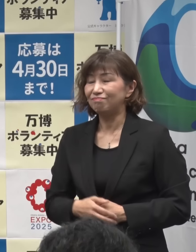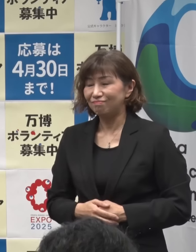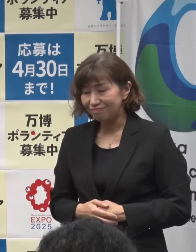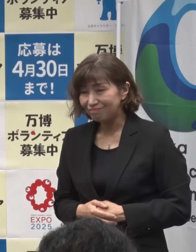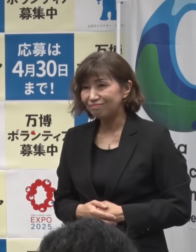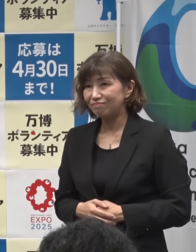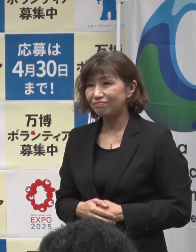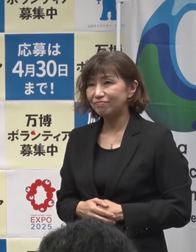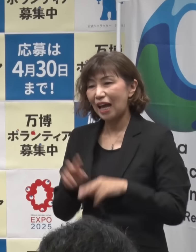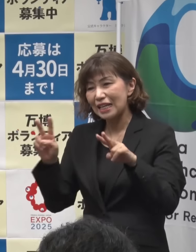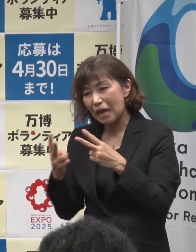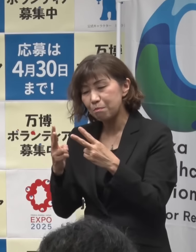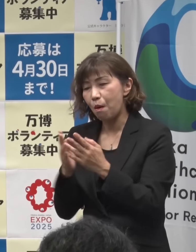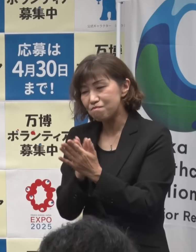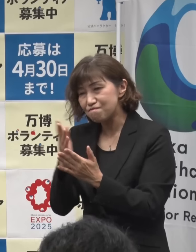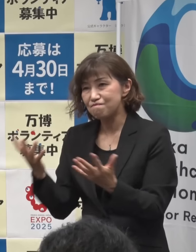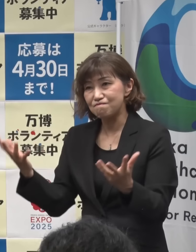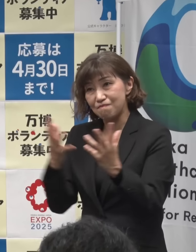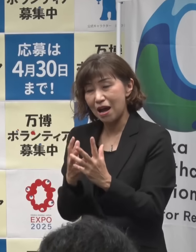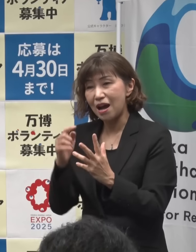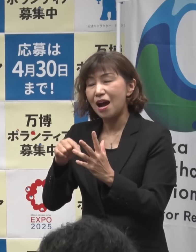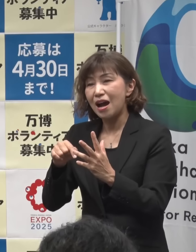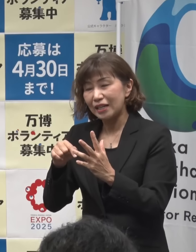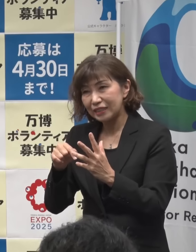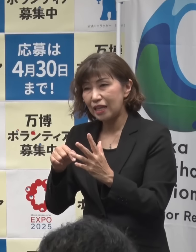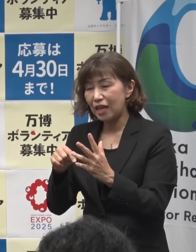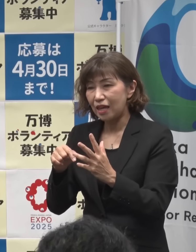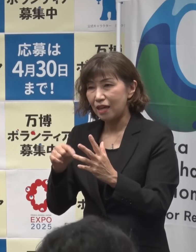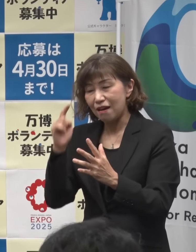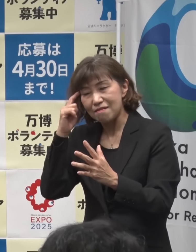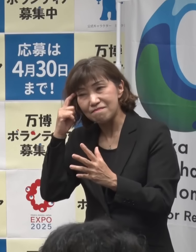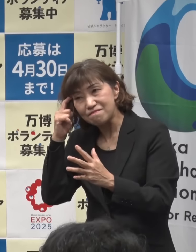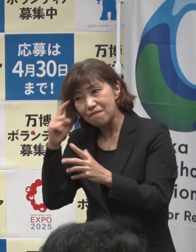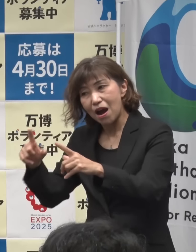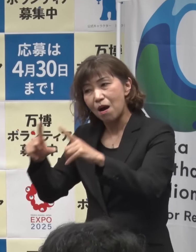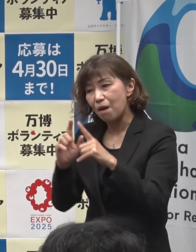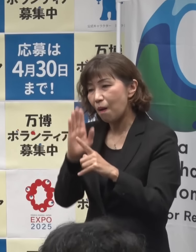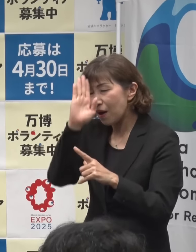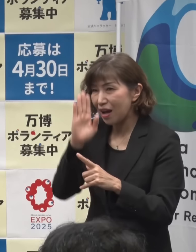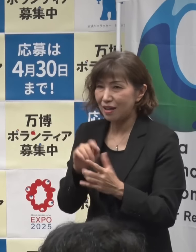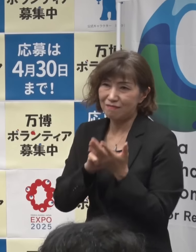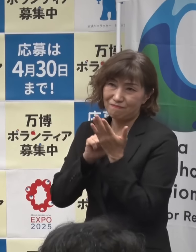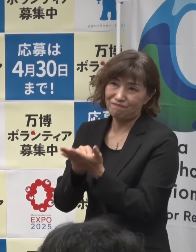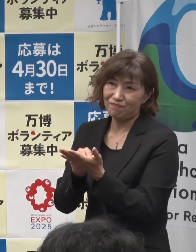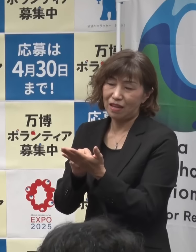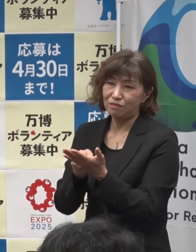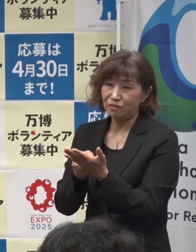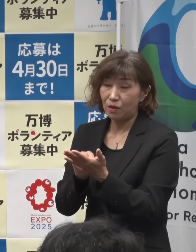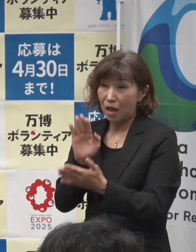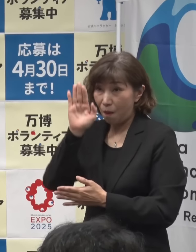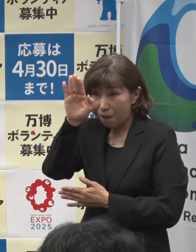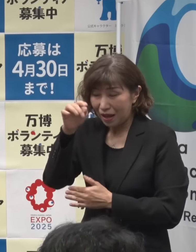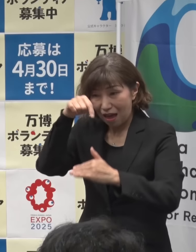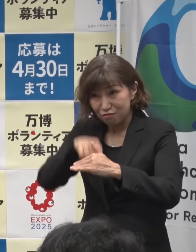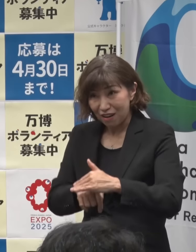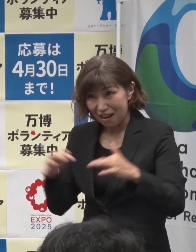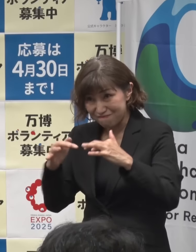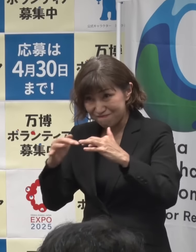門家の先生方に答申を求めてますから、より深い議論がこれから始まるんだと思います。その中